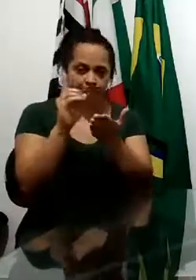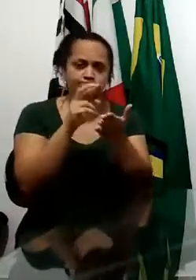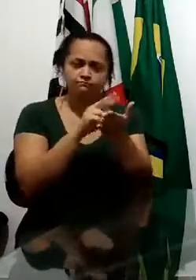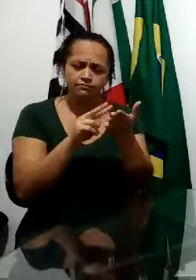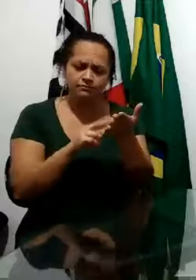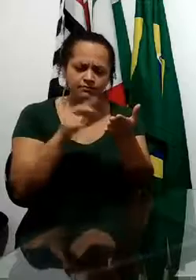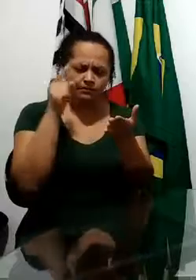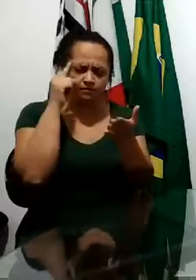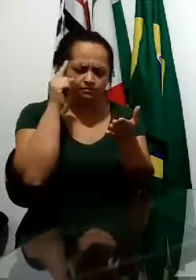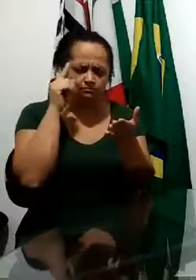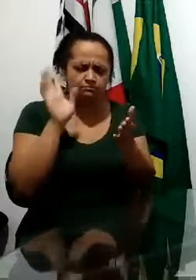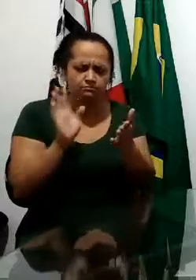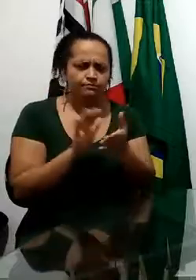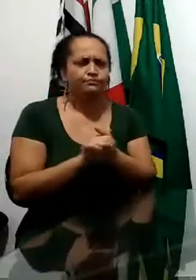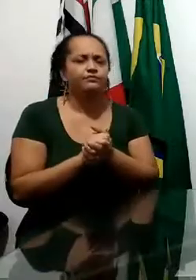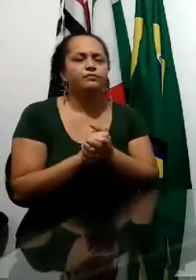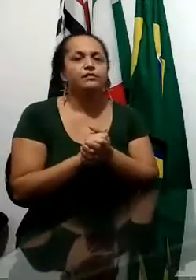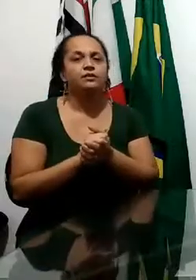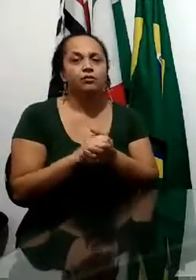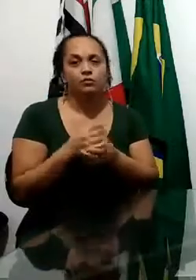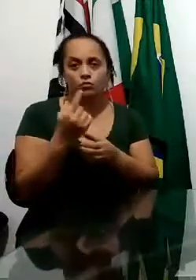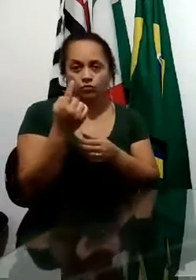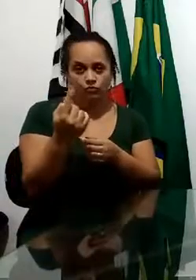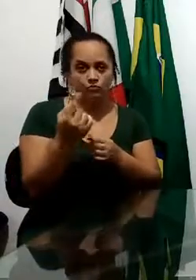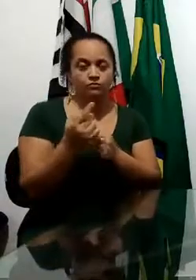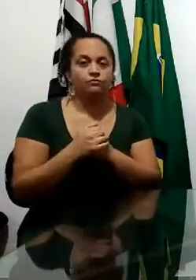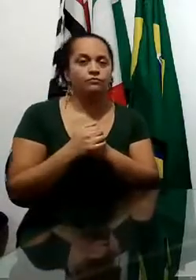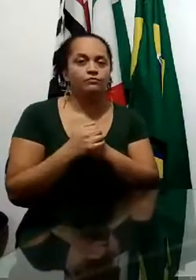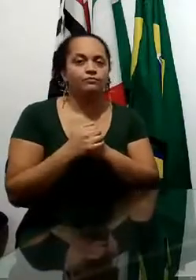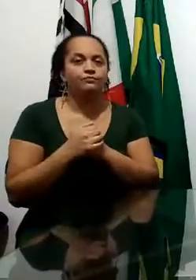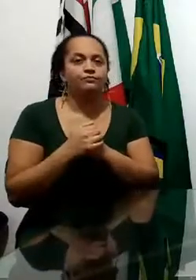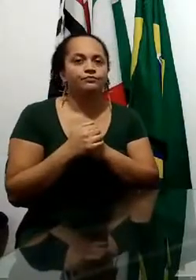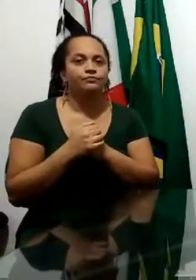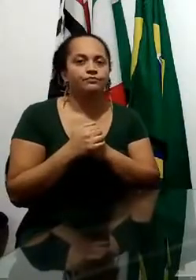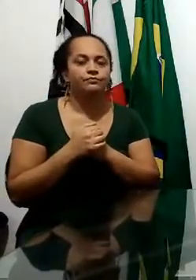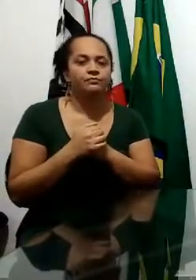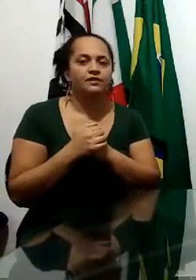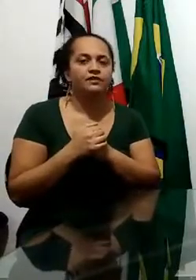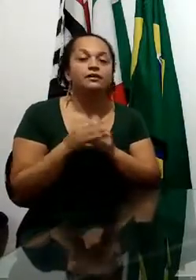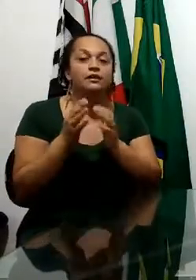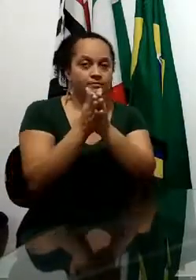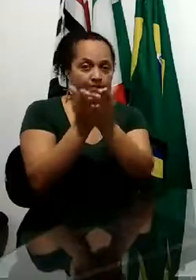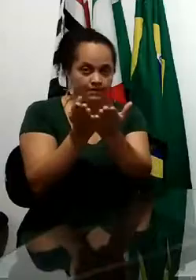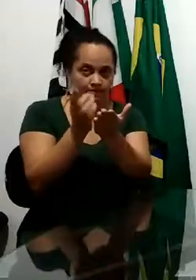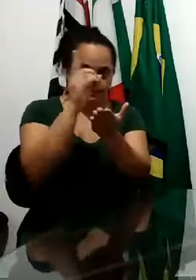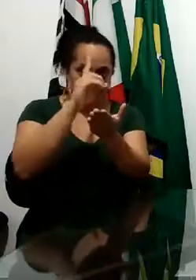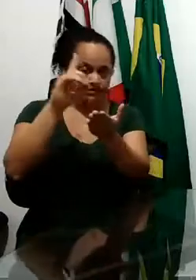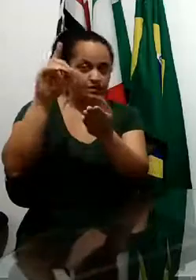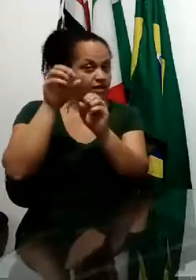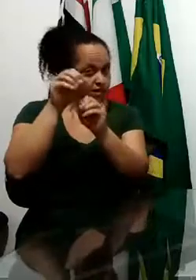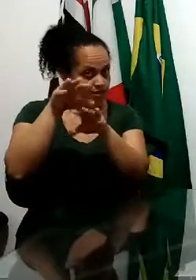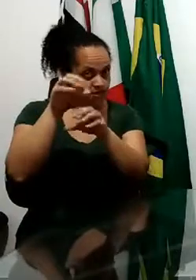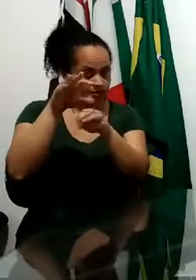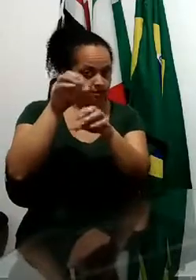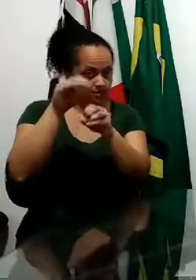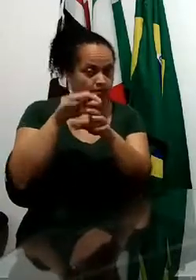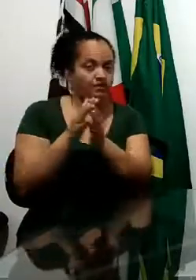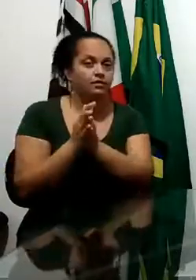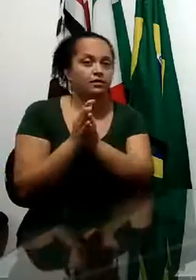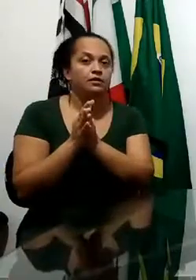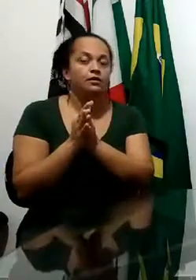né? Veja bem, um dos assuntos que a Bíblia ensina, principalmente no